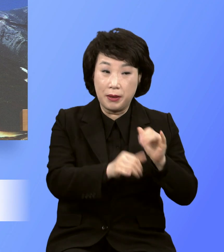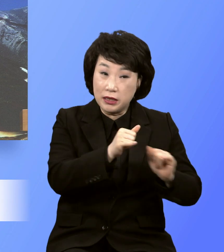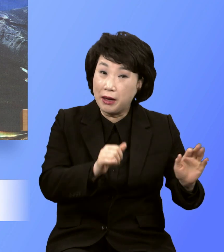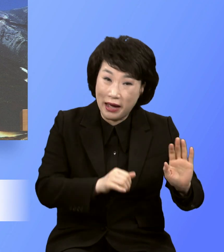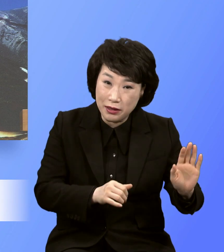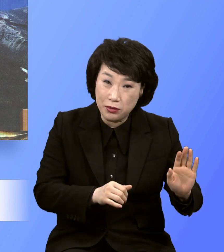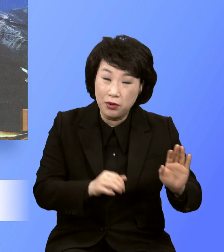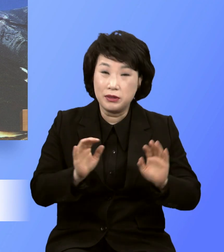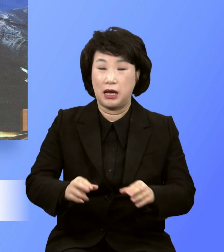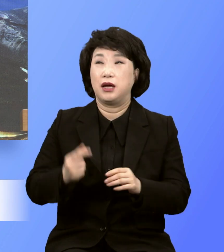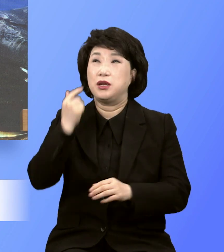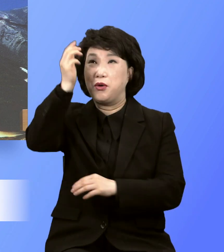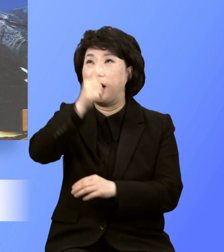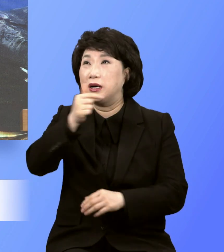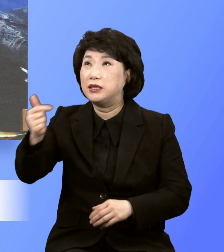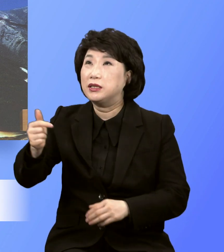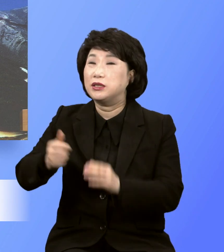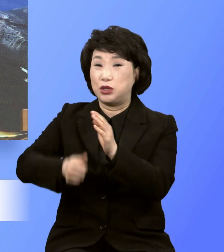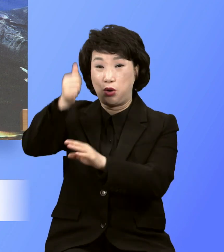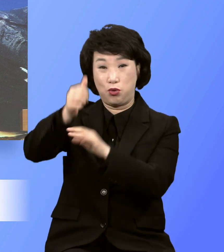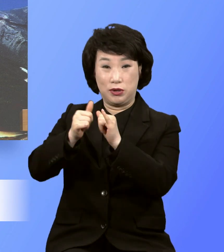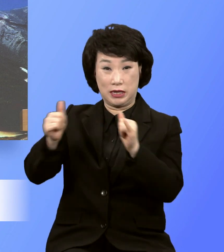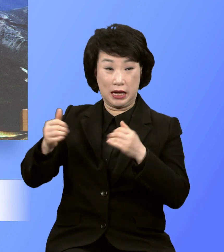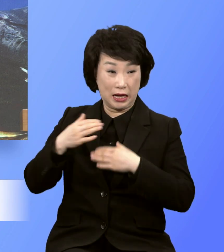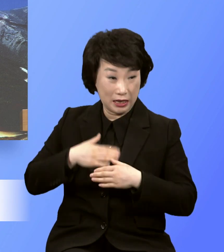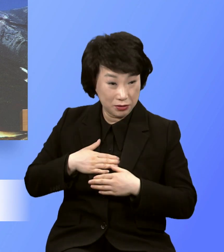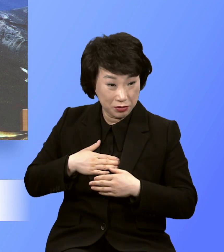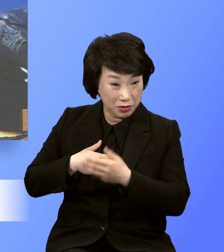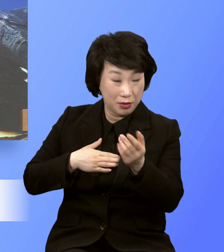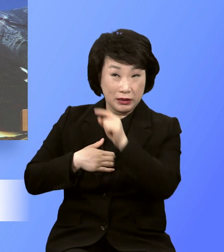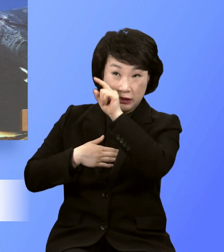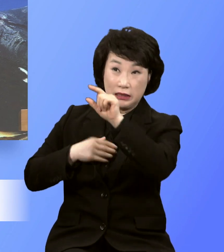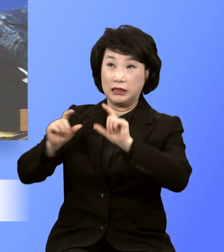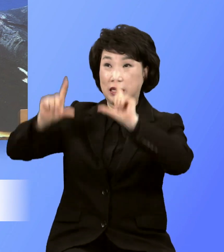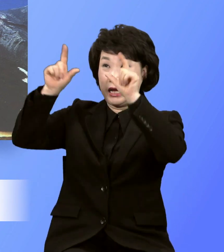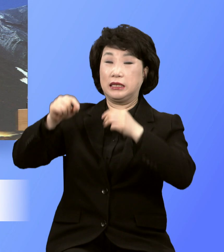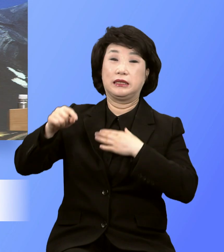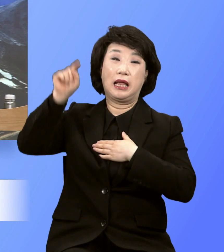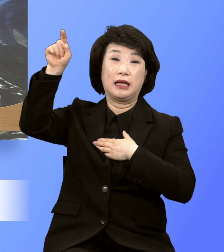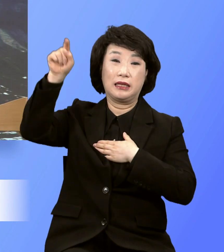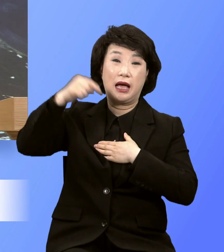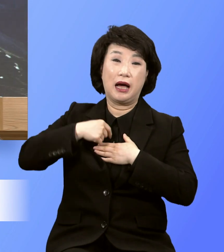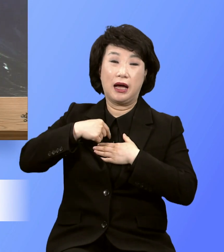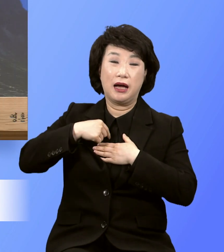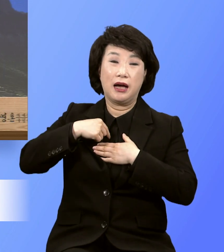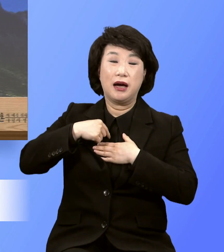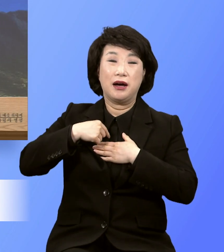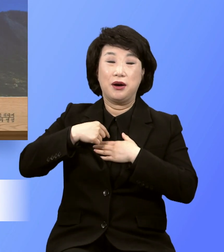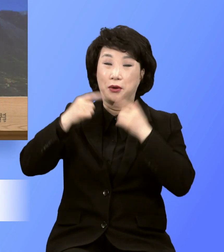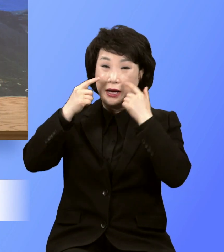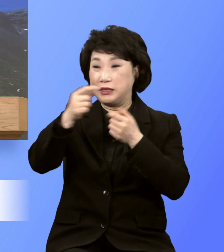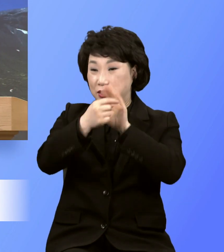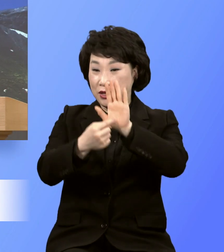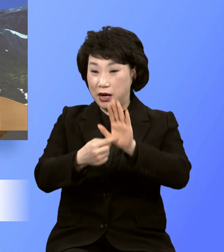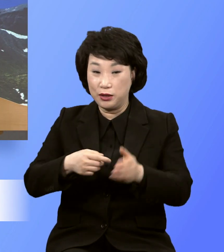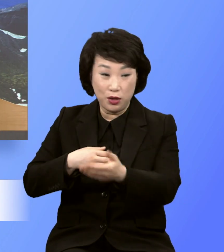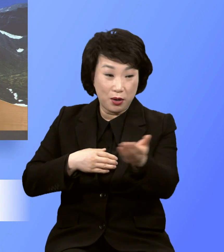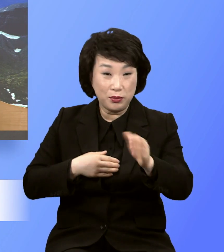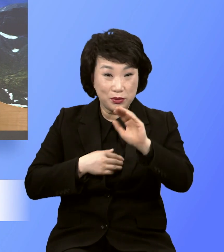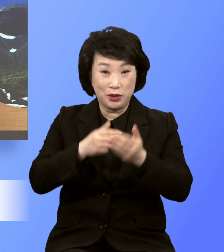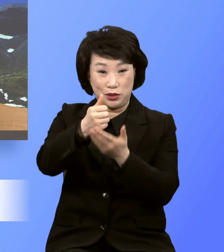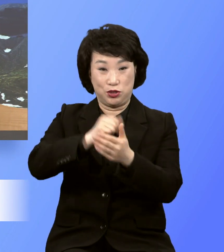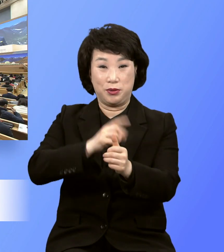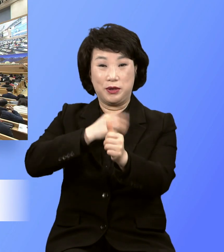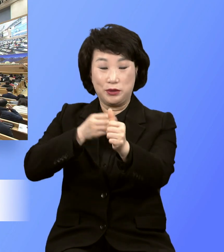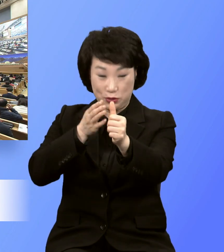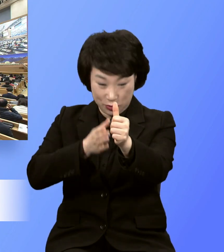아니라 영광스러운 성공자가 그날의 나임을 확증하는 여러분이 다 되기를 주님의